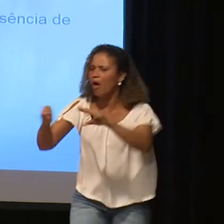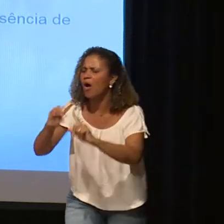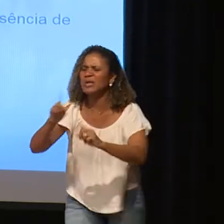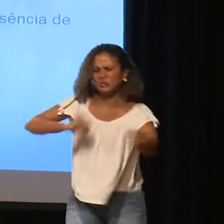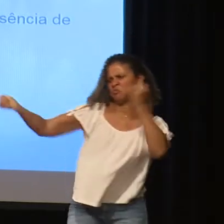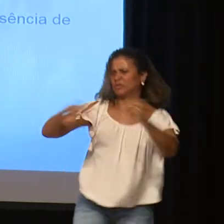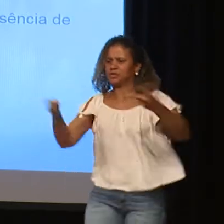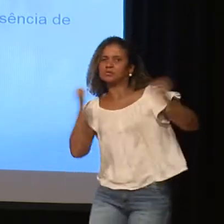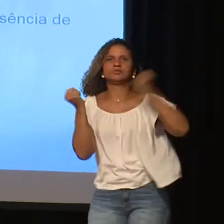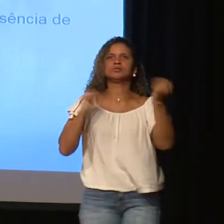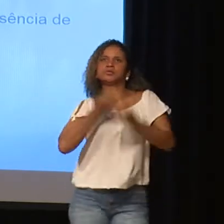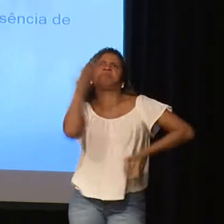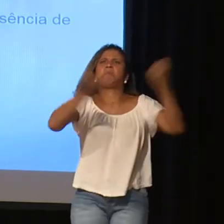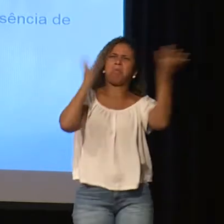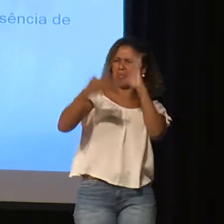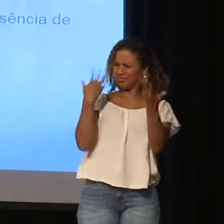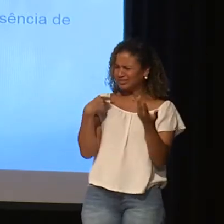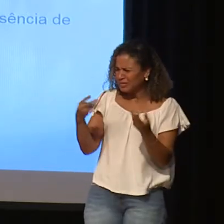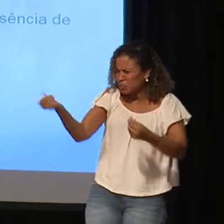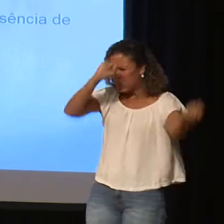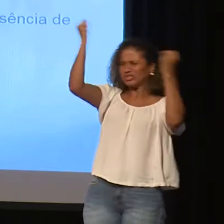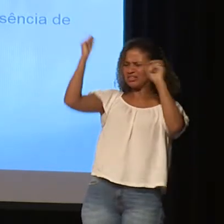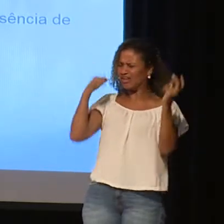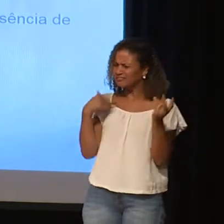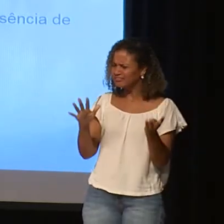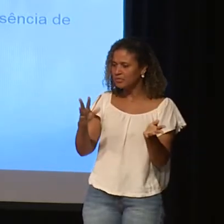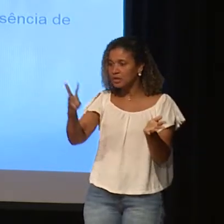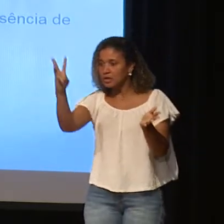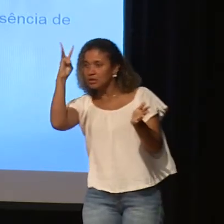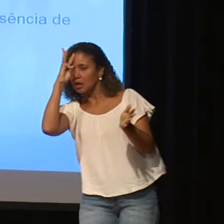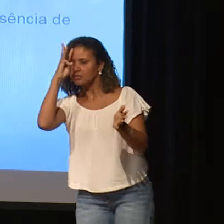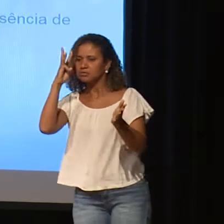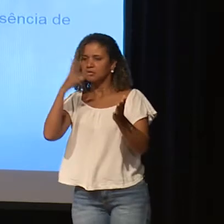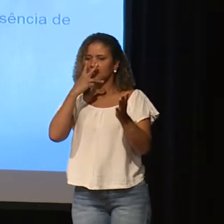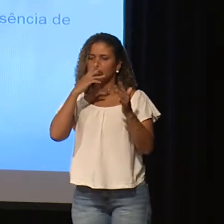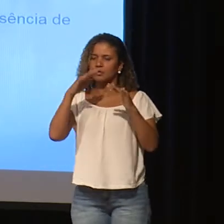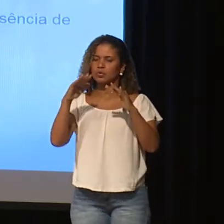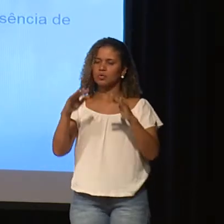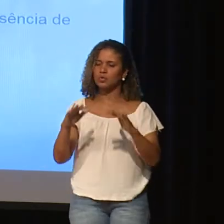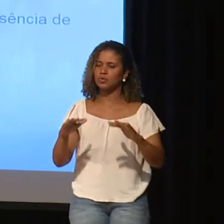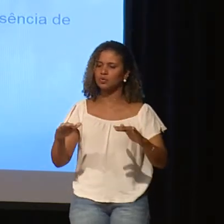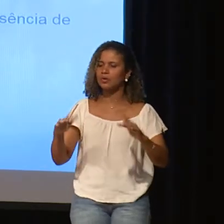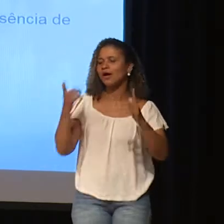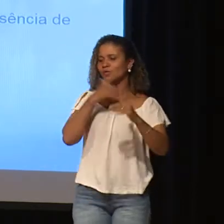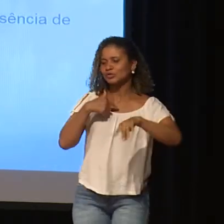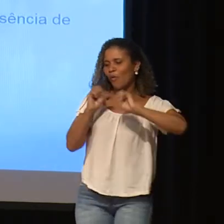Eu não conseguia ensinar aos alunos. Era muita agitação. Aí, na terça, começava